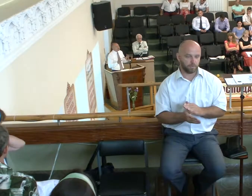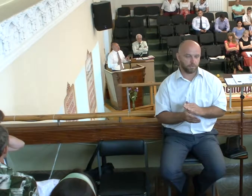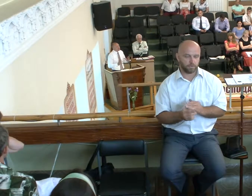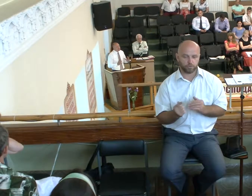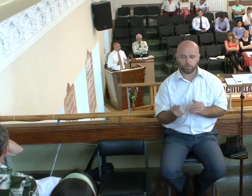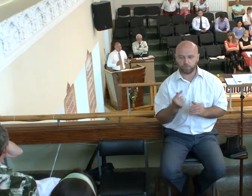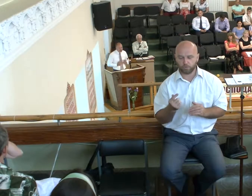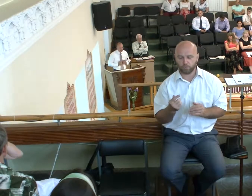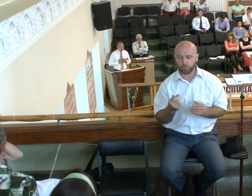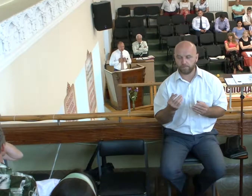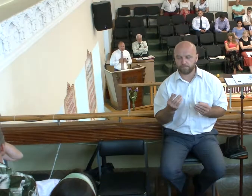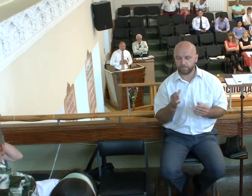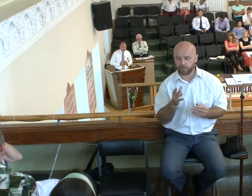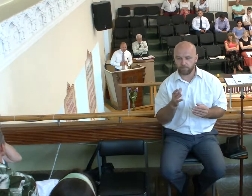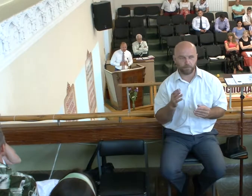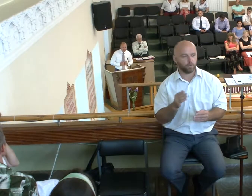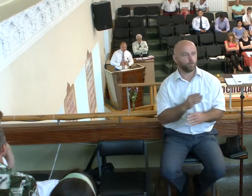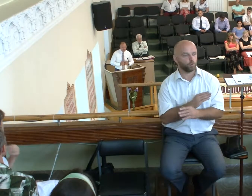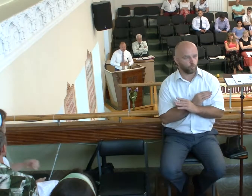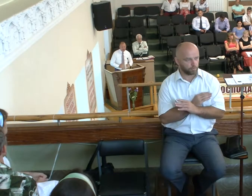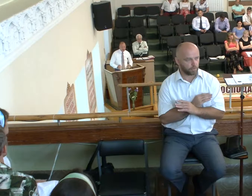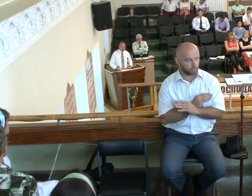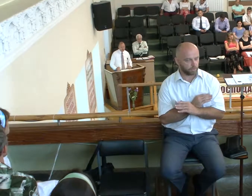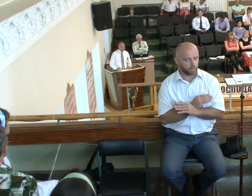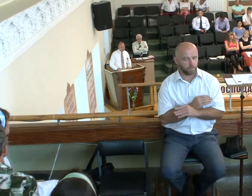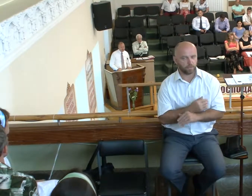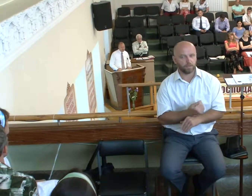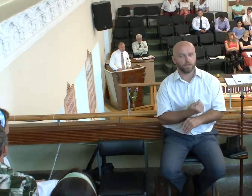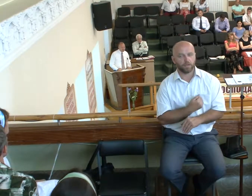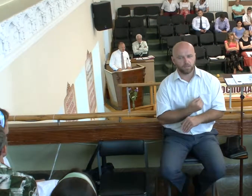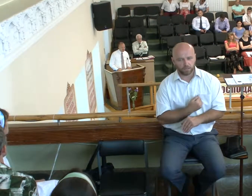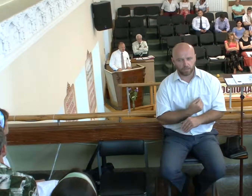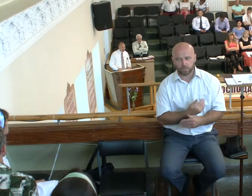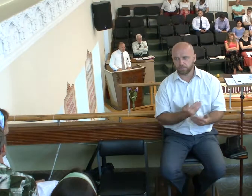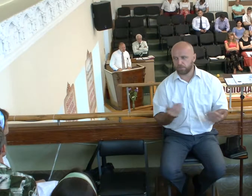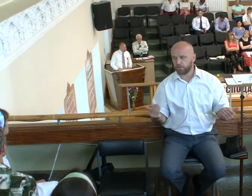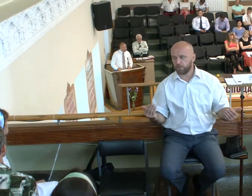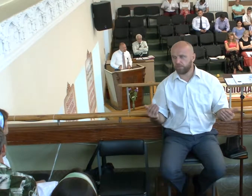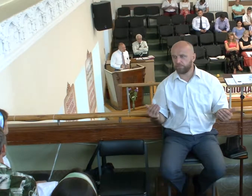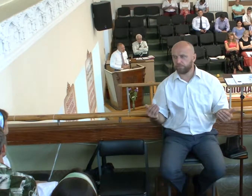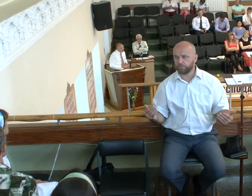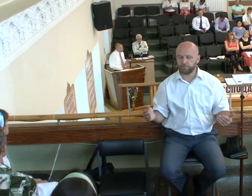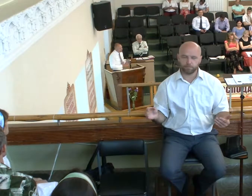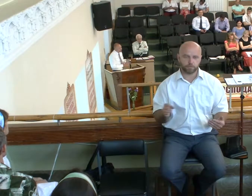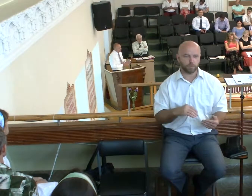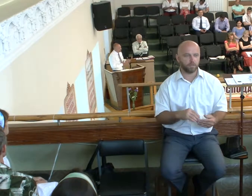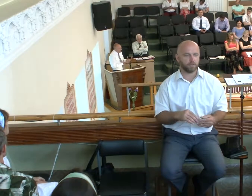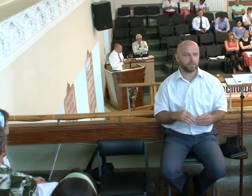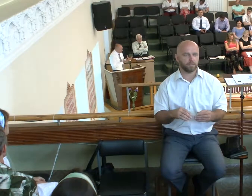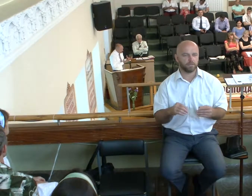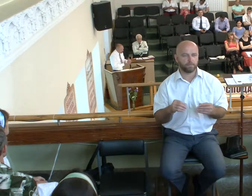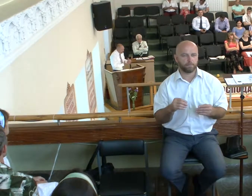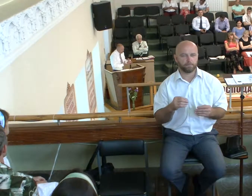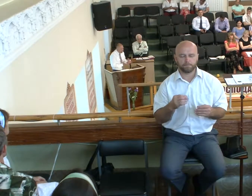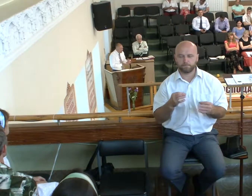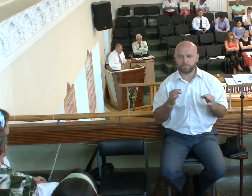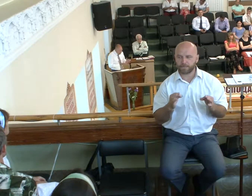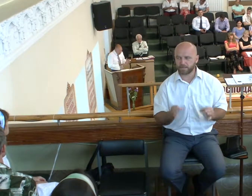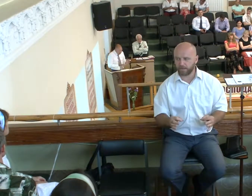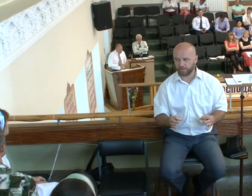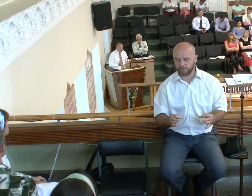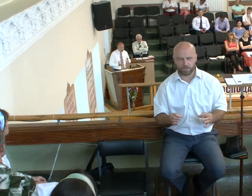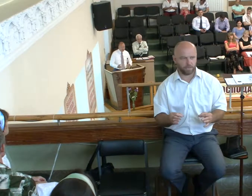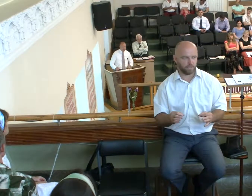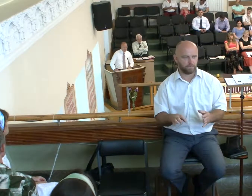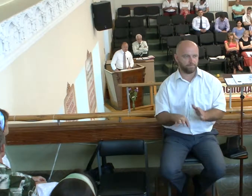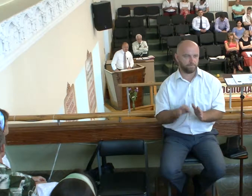как хотелось бы в своей жизни всегда делать правильный выбор. Как хотелось бы его всегда делать правильным, и